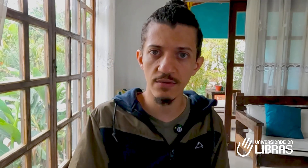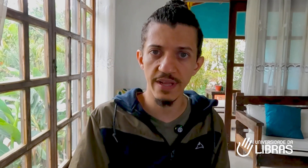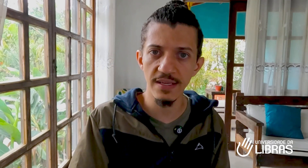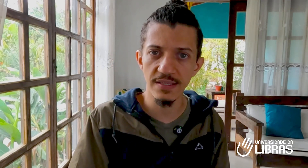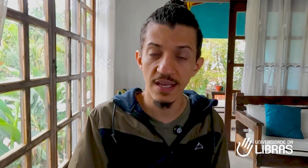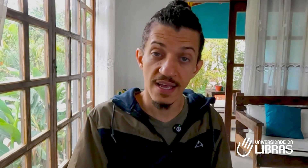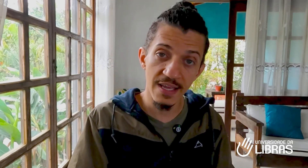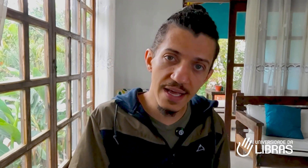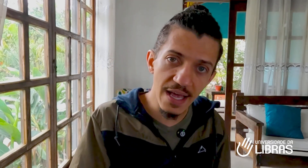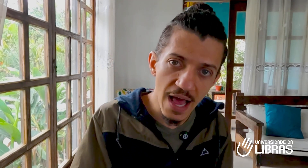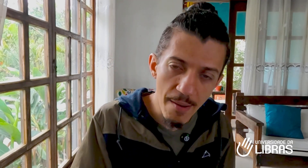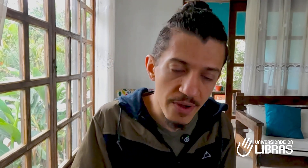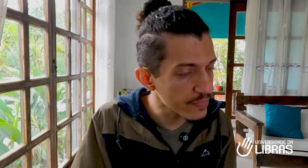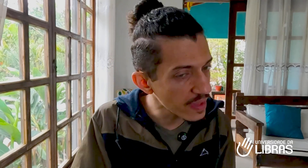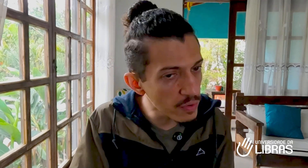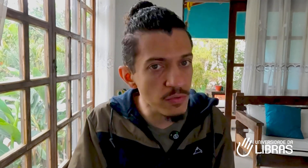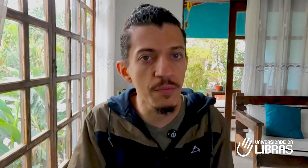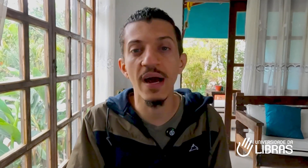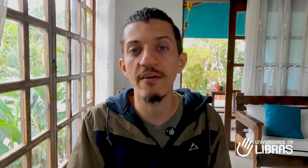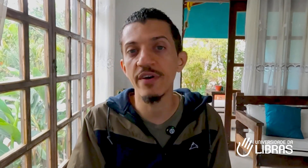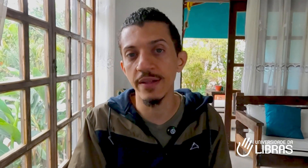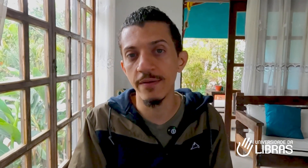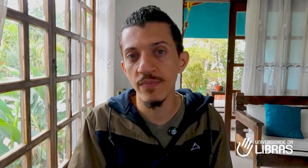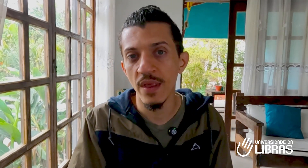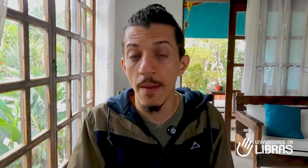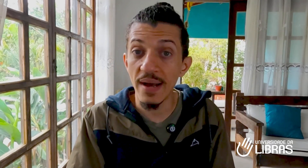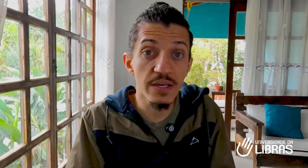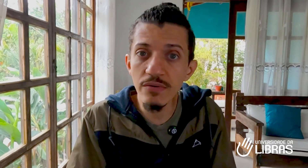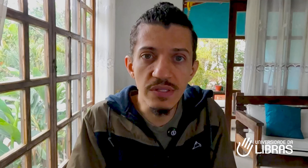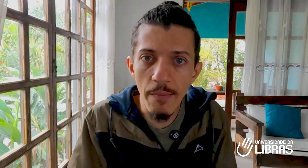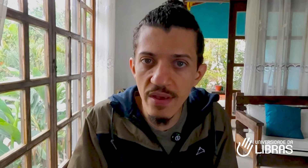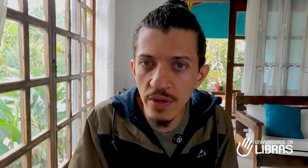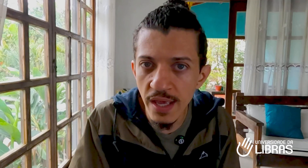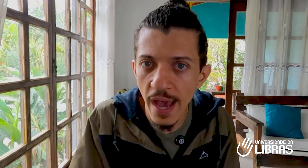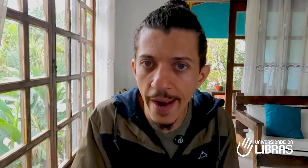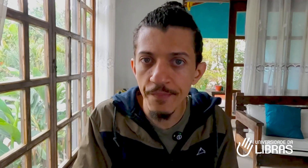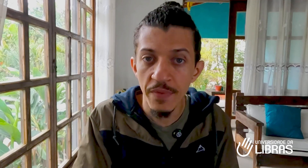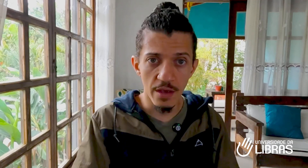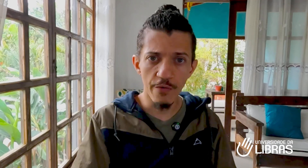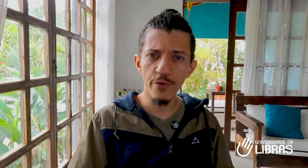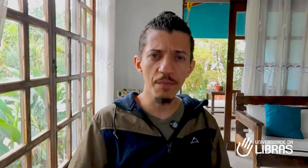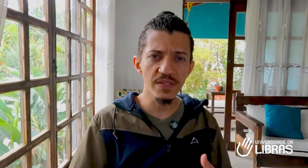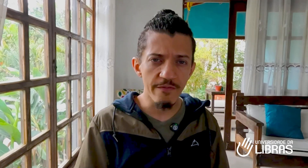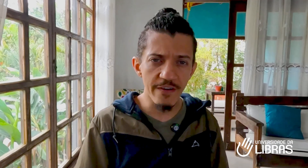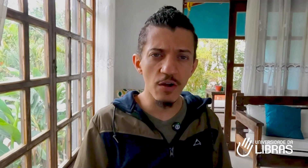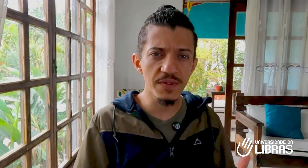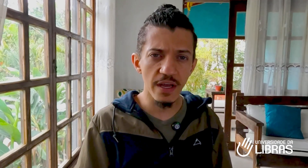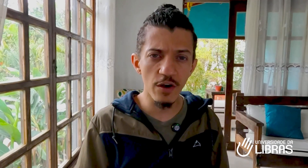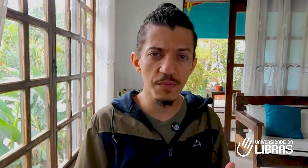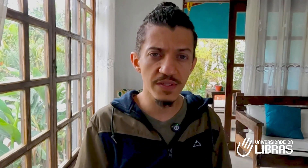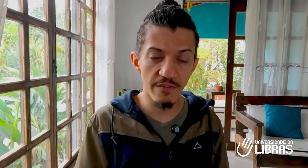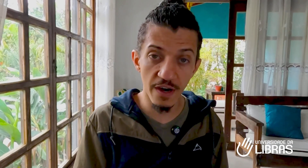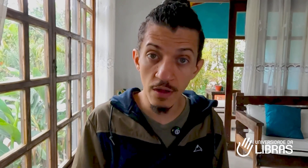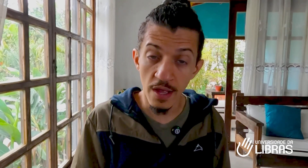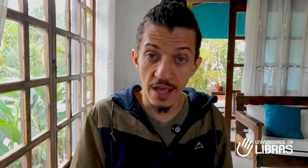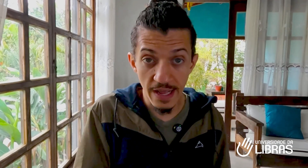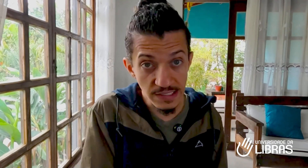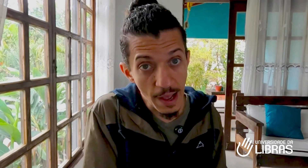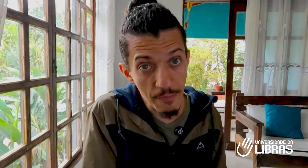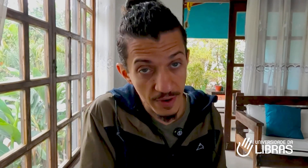deles que naquela época eu não dominava ainda. Mas eu não sabia o que, que era. E eu fui observando, observando, observando. Nessa época, eu